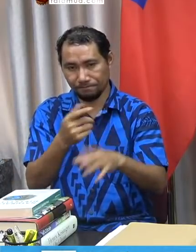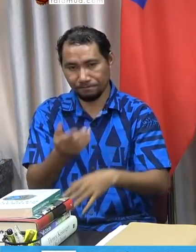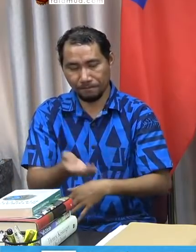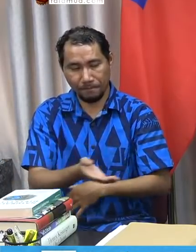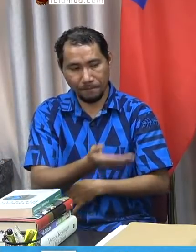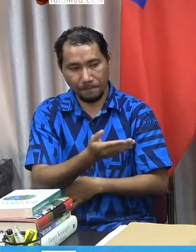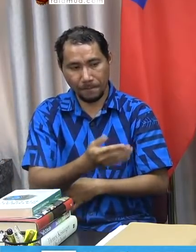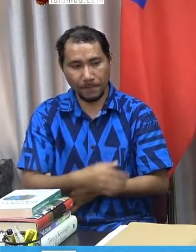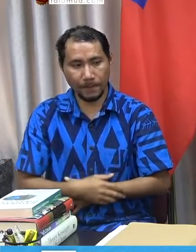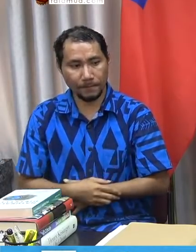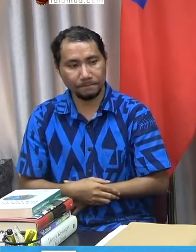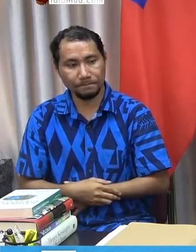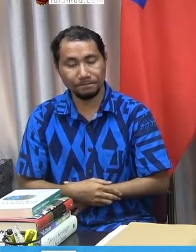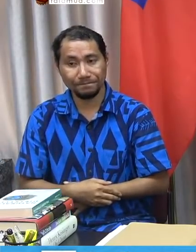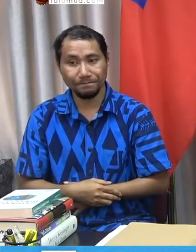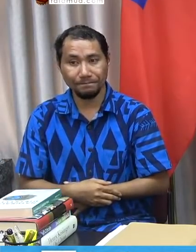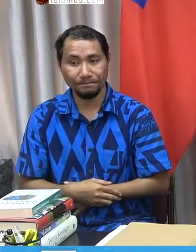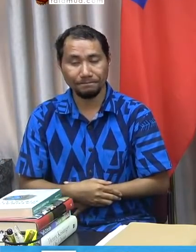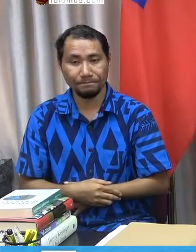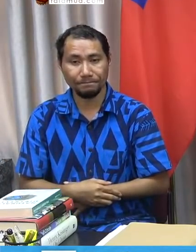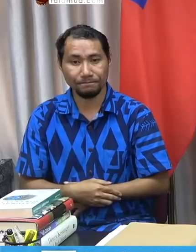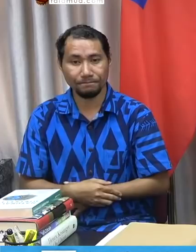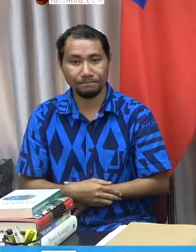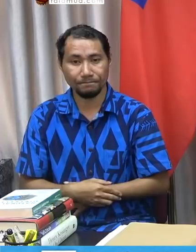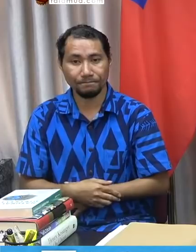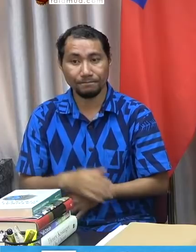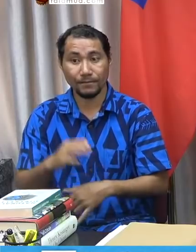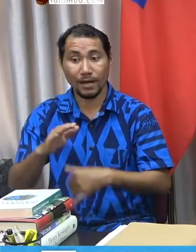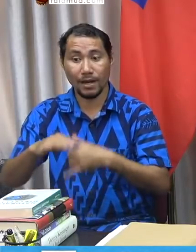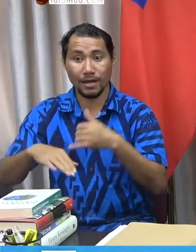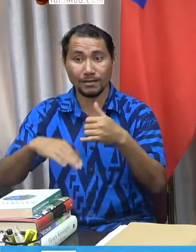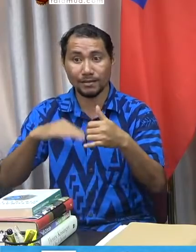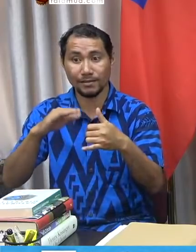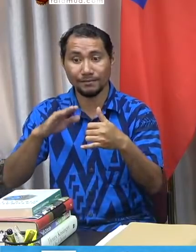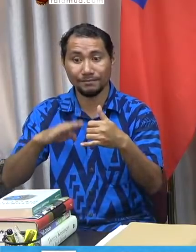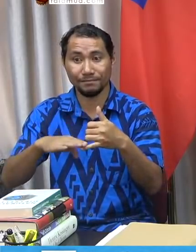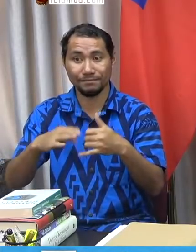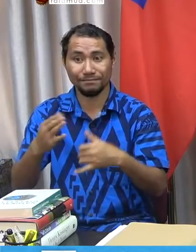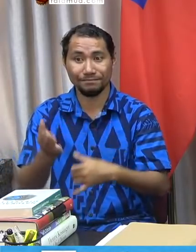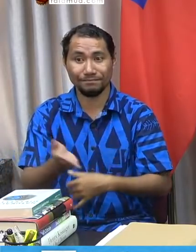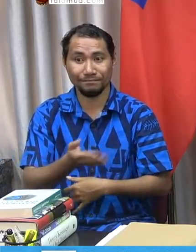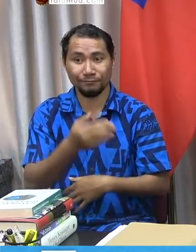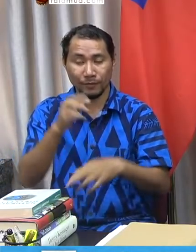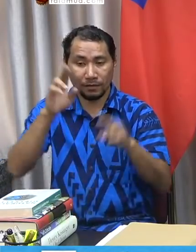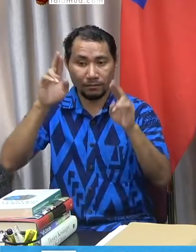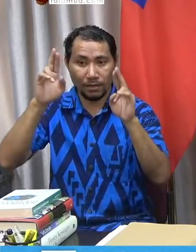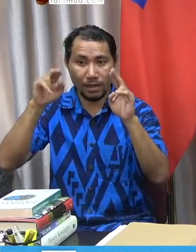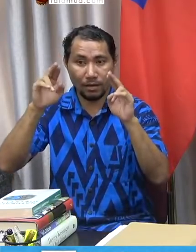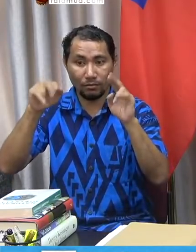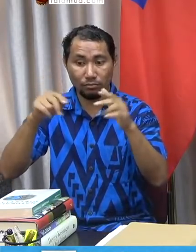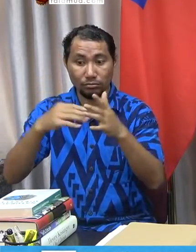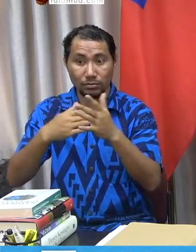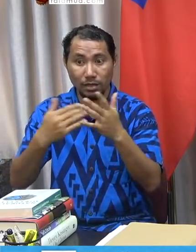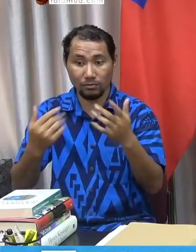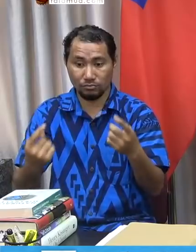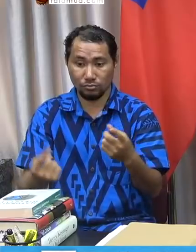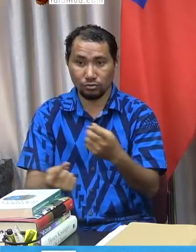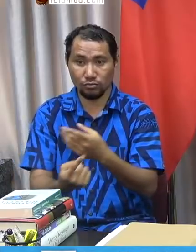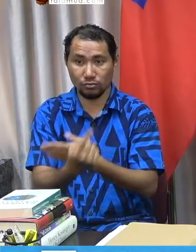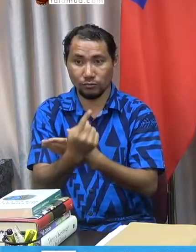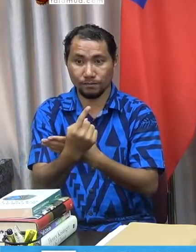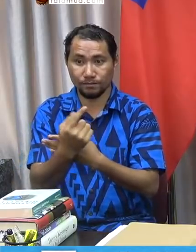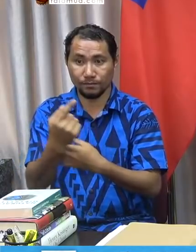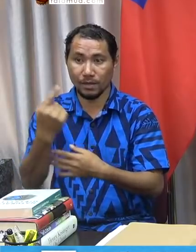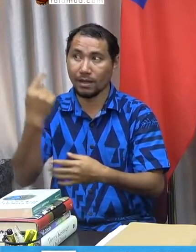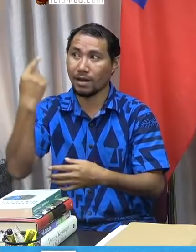e whaamulimuli se folasanga i se mata upu walia i mai amataria i mai